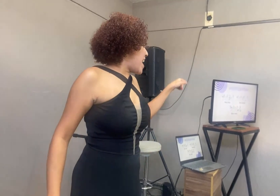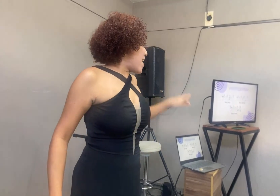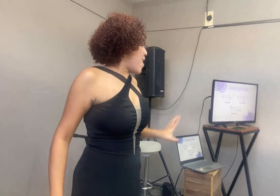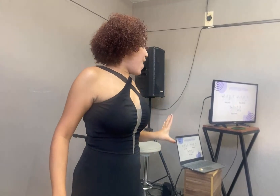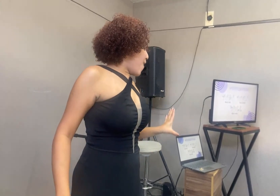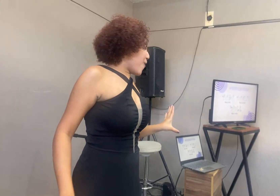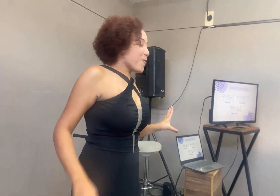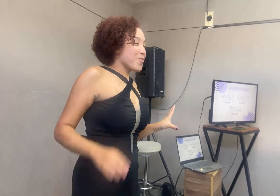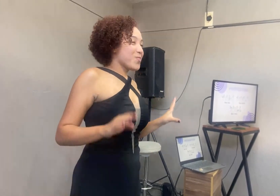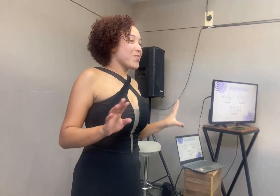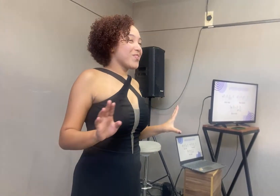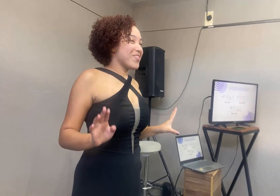ó.